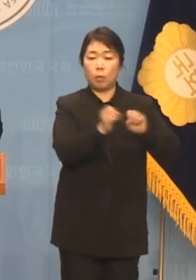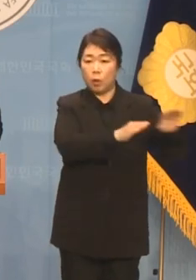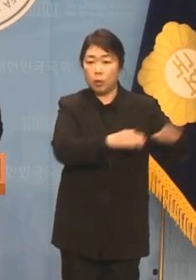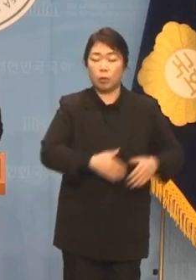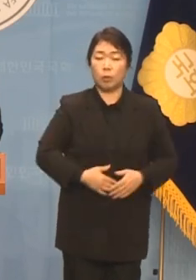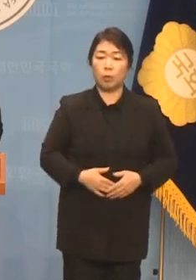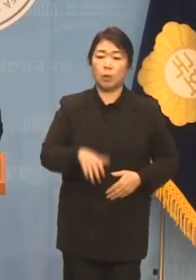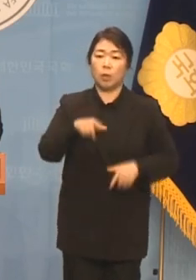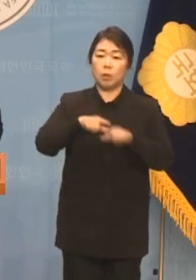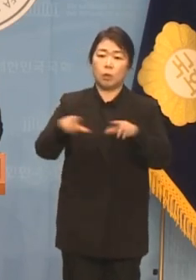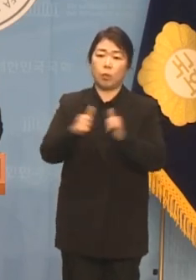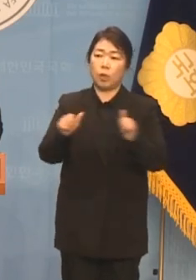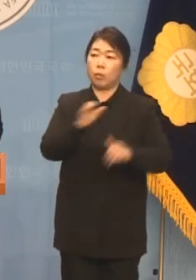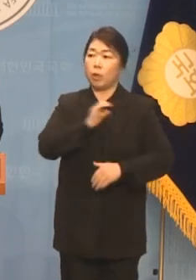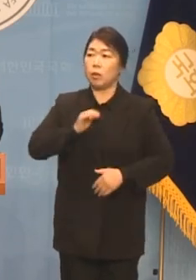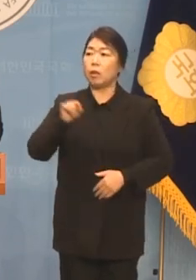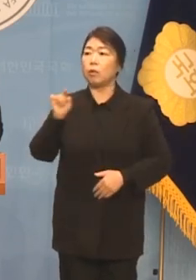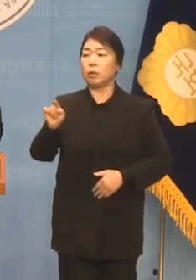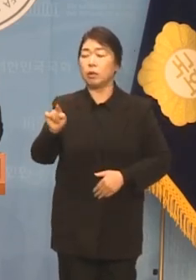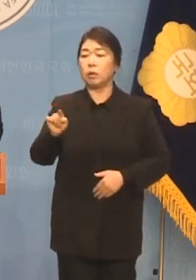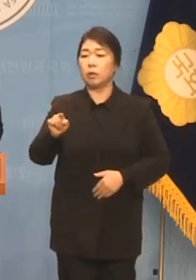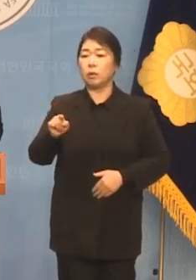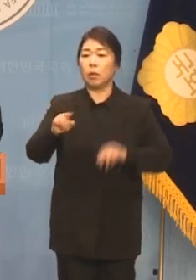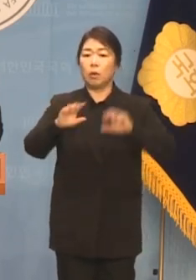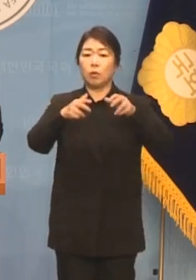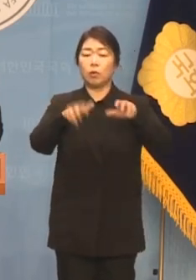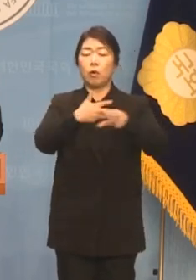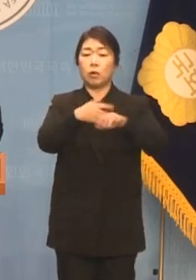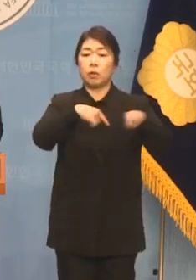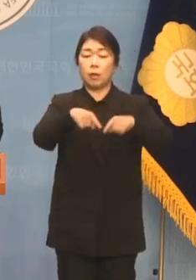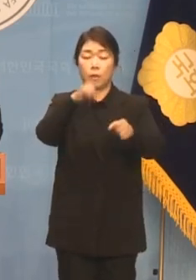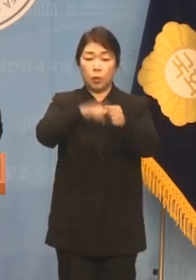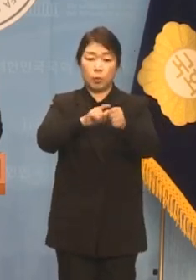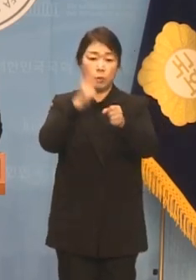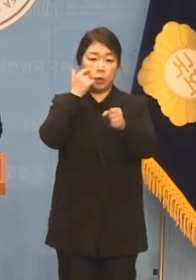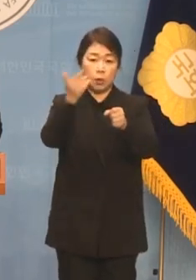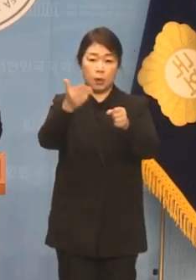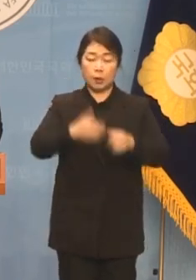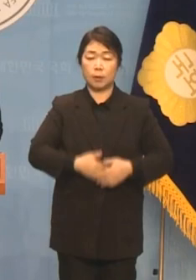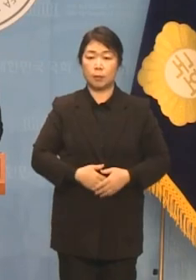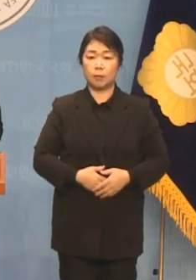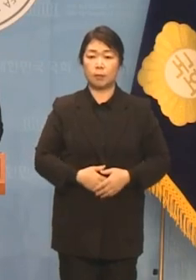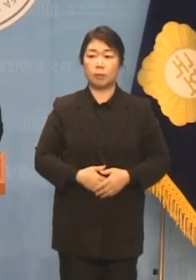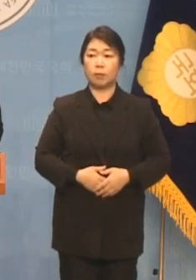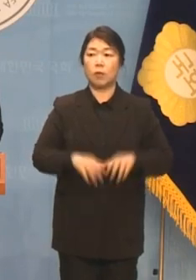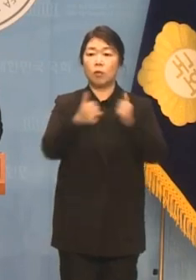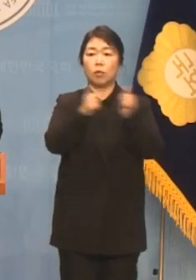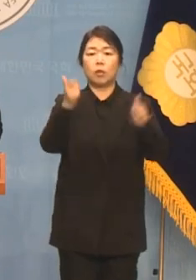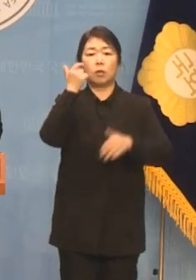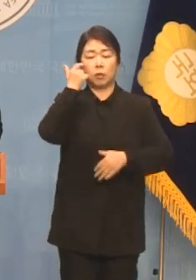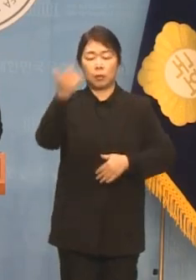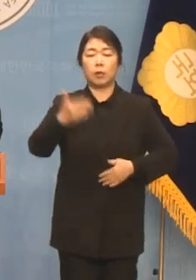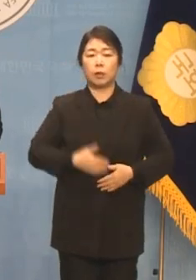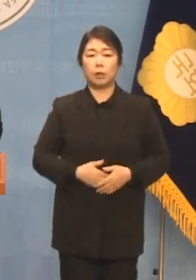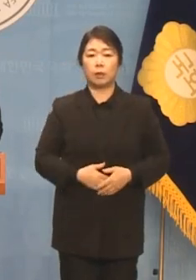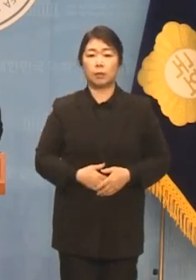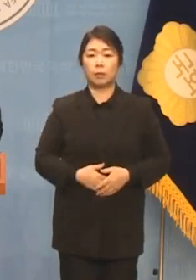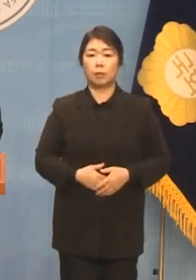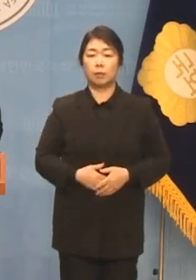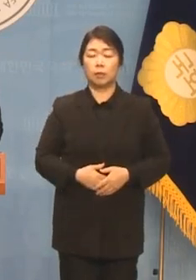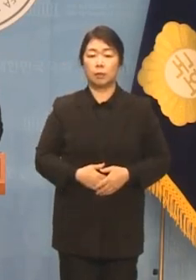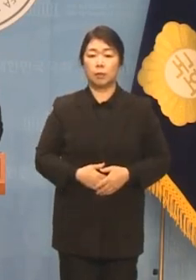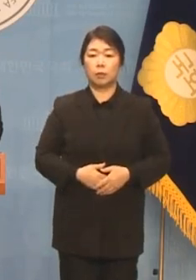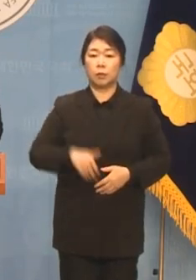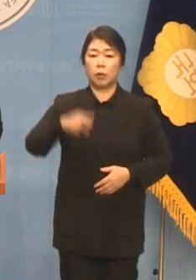서민을 배신한 것이 조국 혁신당 가고자 하는 길입니까 국민은 묻습니다 조국